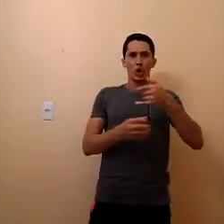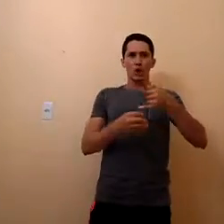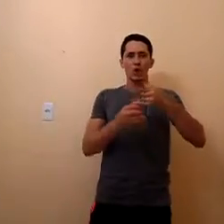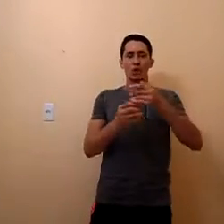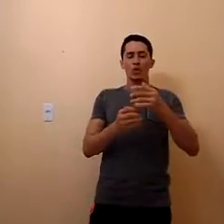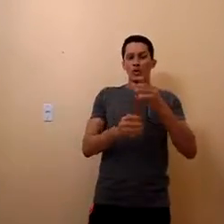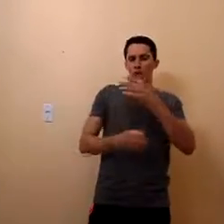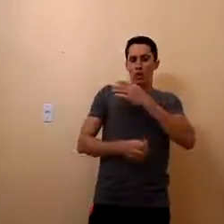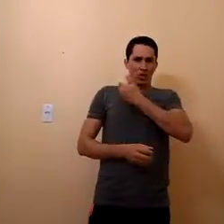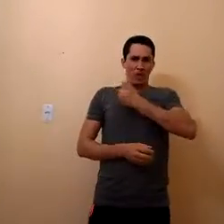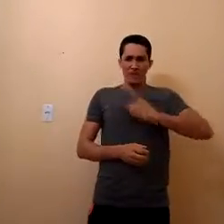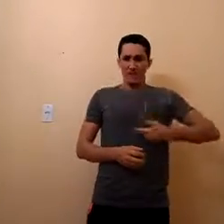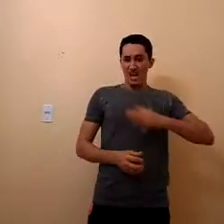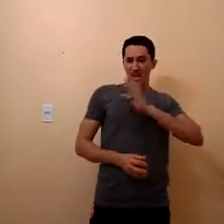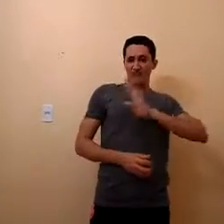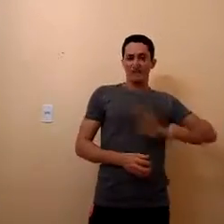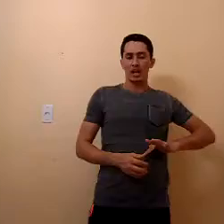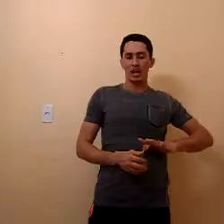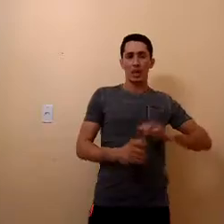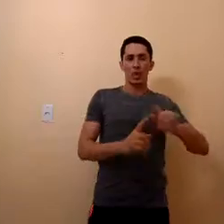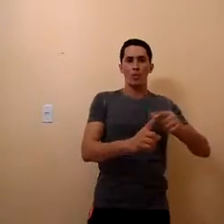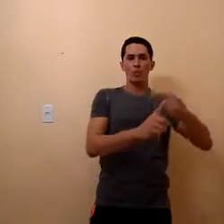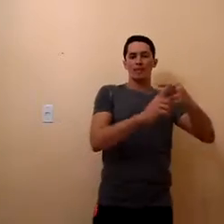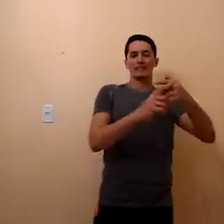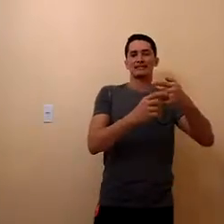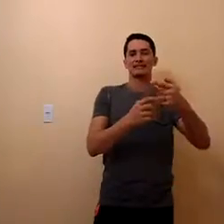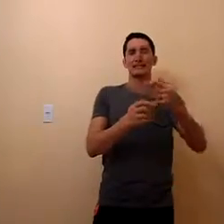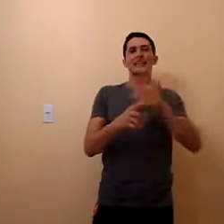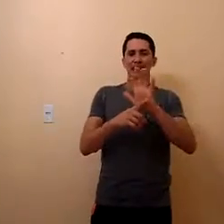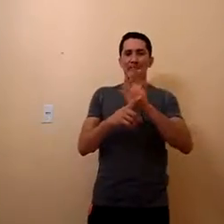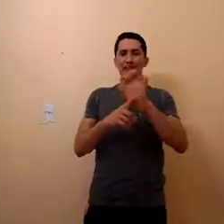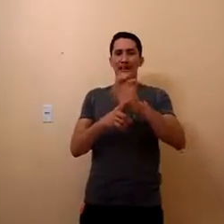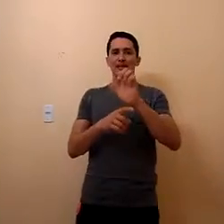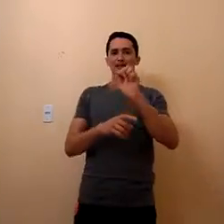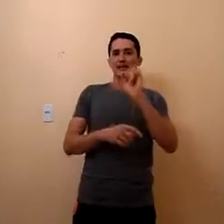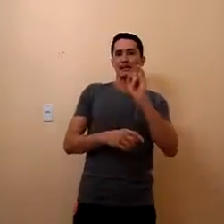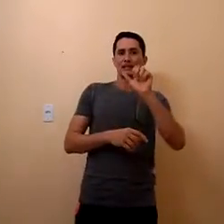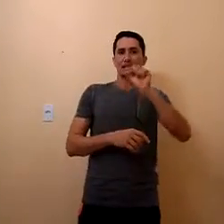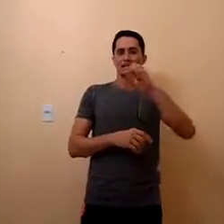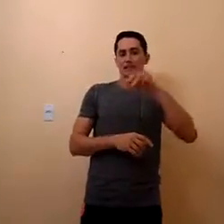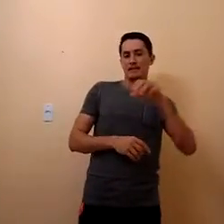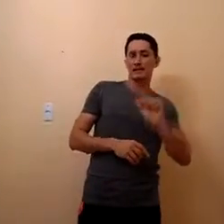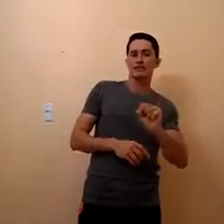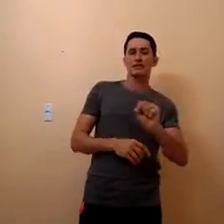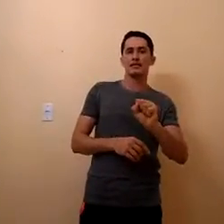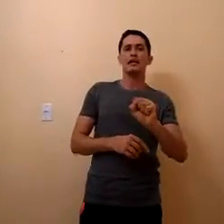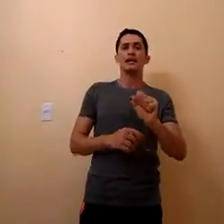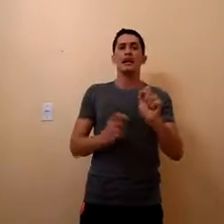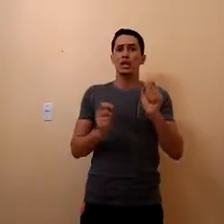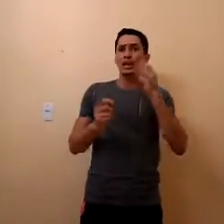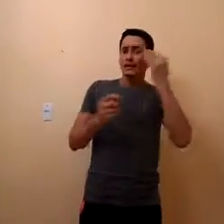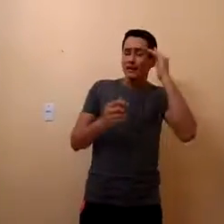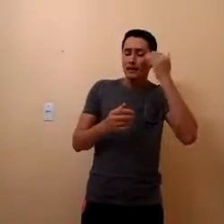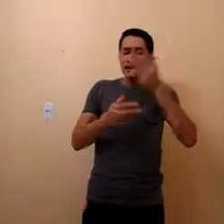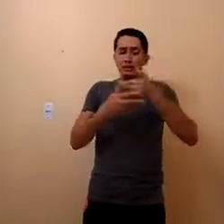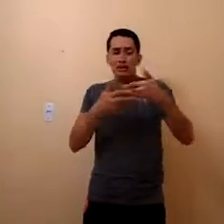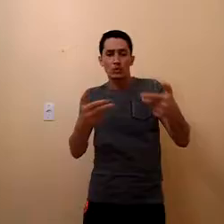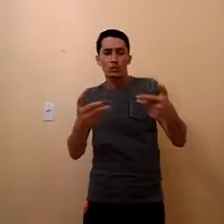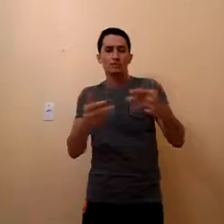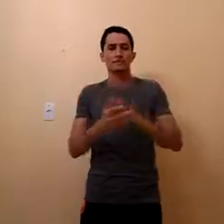federal aumentou o PIS/COFINS e os governos estaduais aumentaram o ICMS. Então é isso que a gente tem que entender. Enquanto isso, o Eric apela